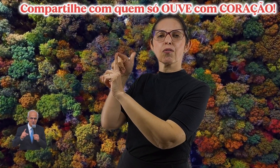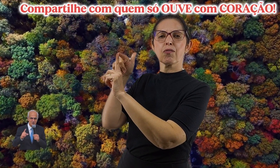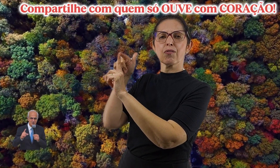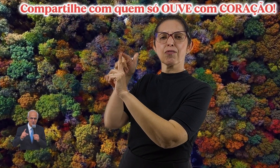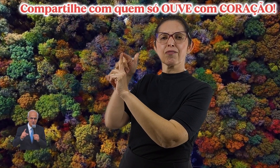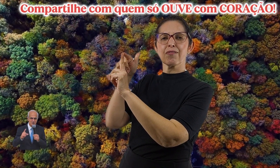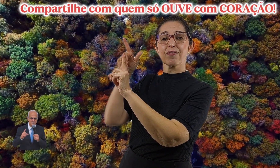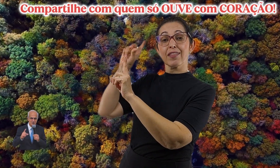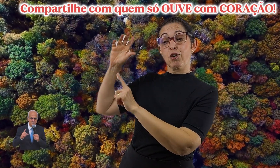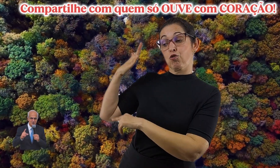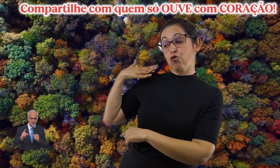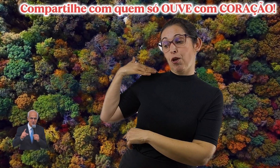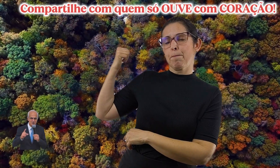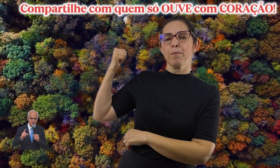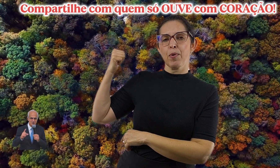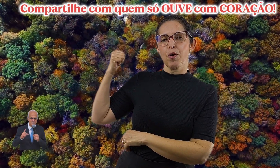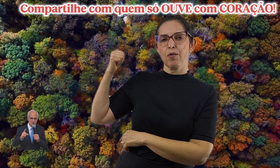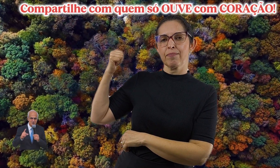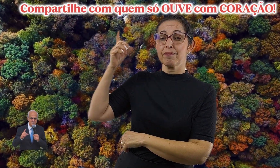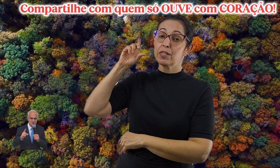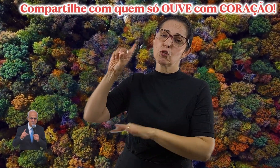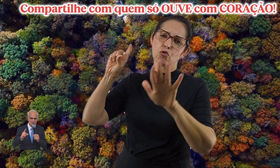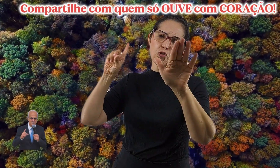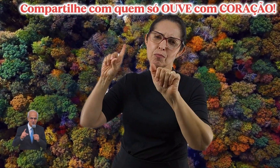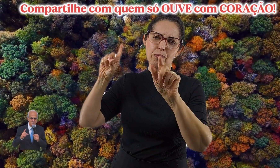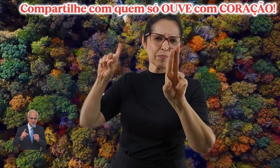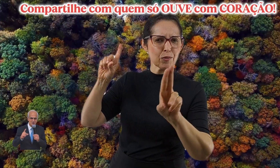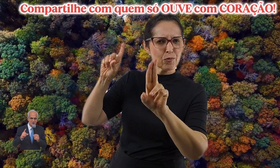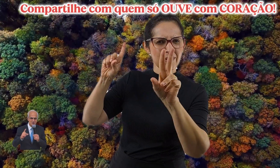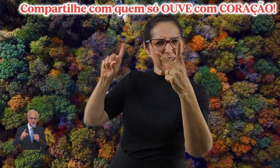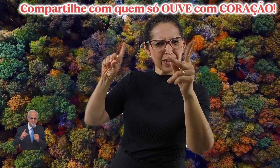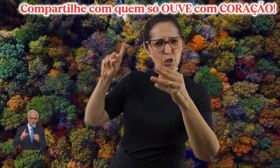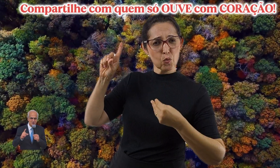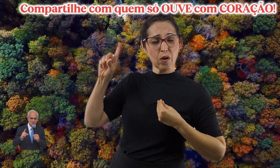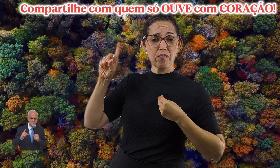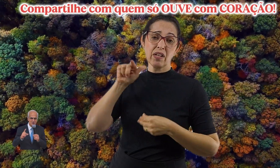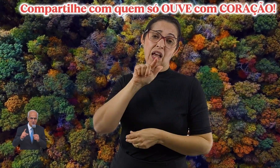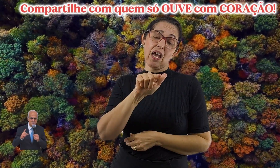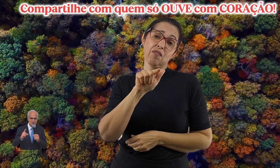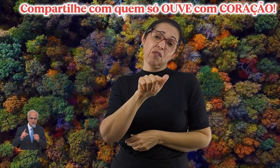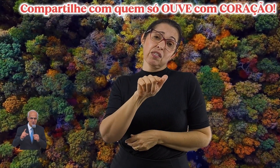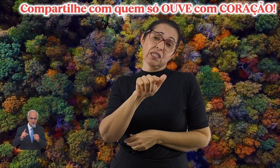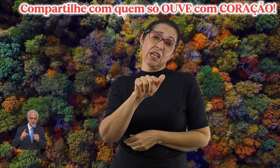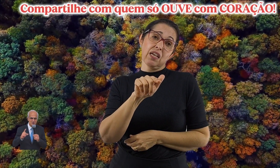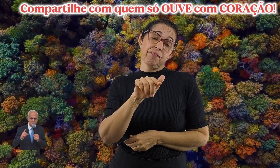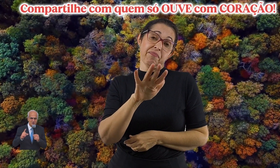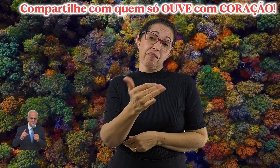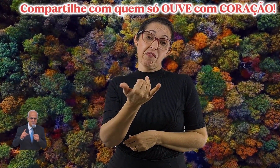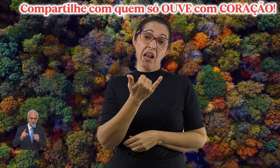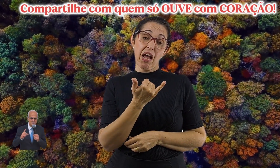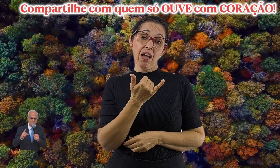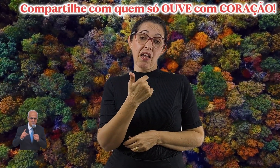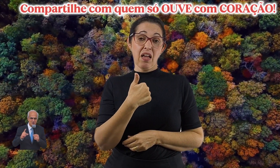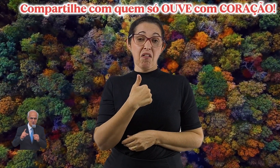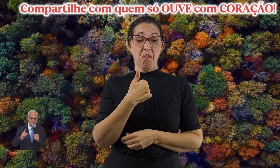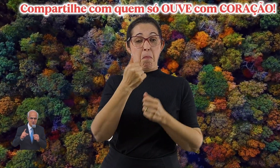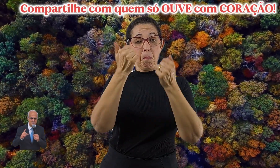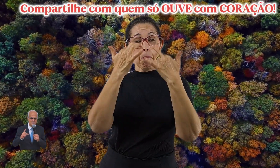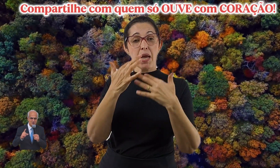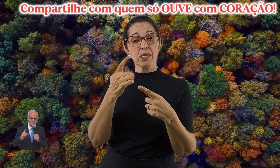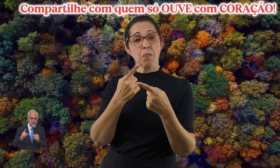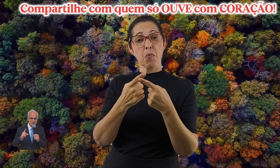chamado. Deus te chamou para ser uma bênção. E não diga você que você não é uma bênção por causa do seu pastor. que você não é uma